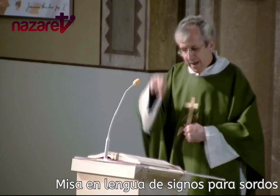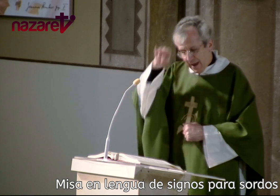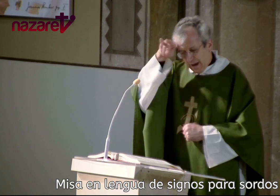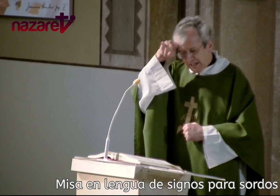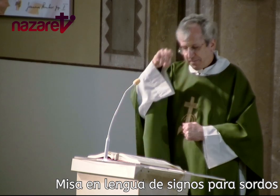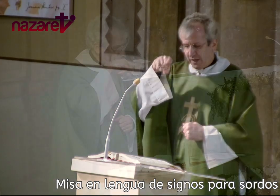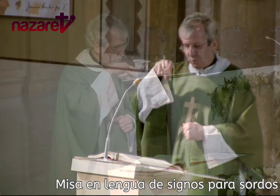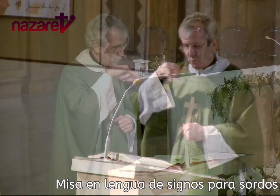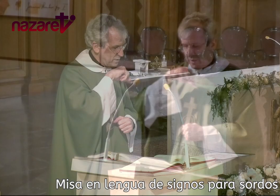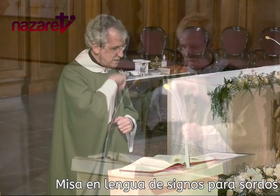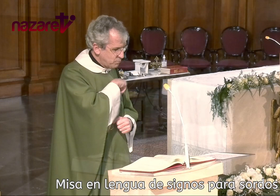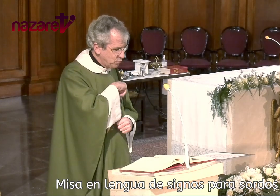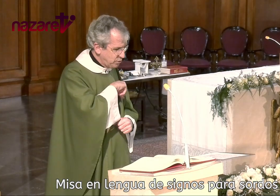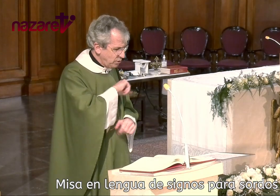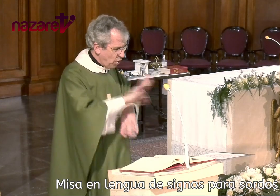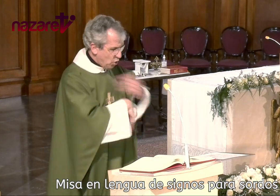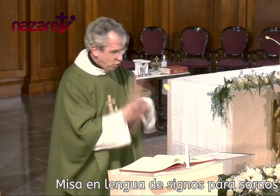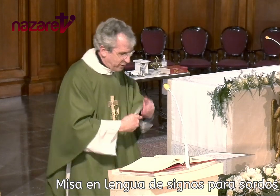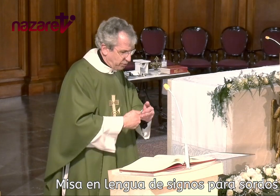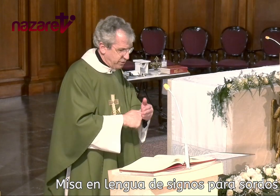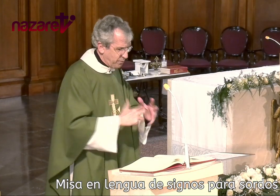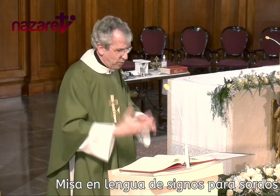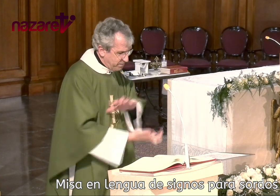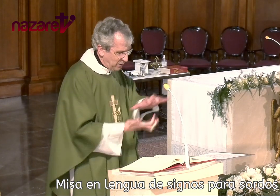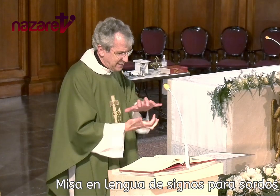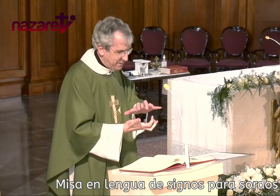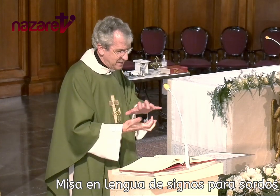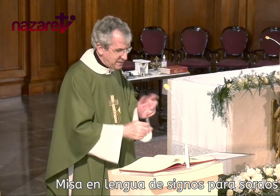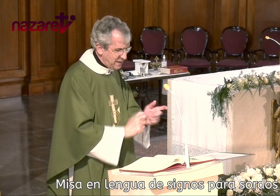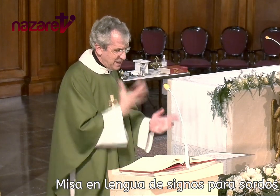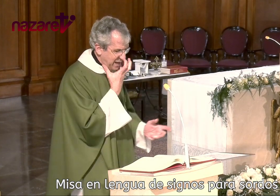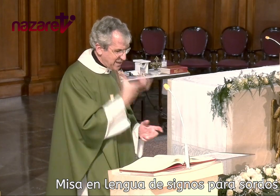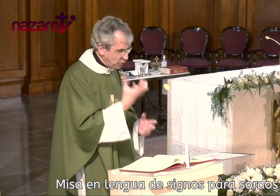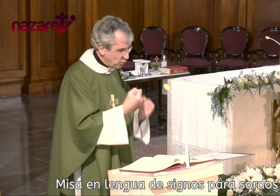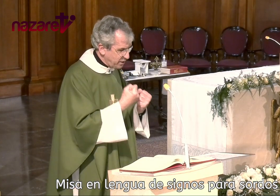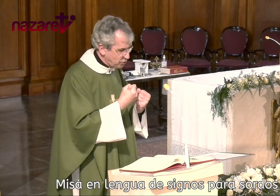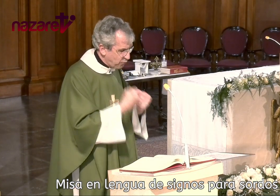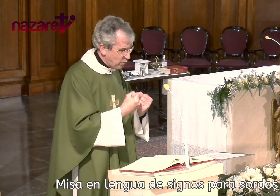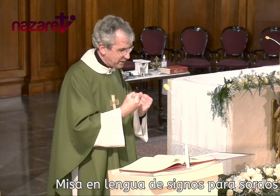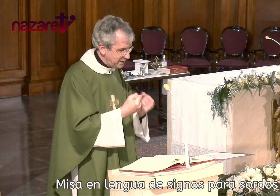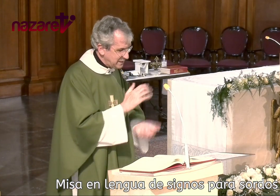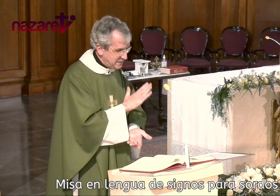el espíritu inmundo lo retorció violentamente y dando un grito fuerte